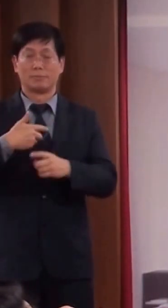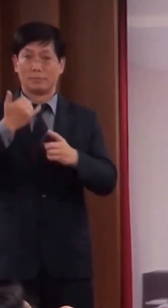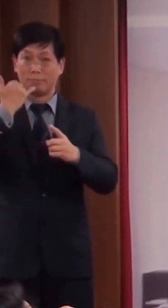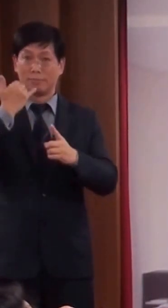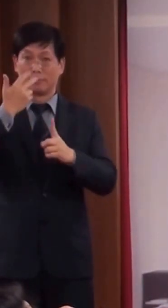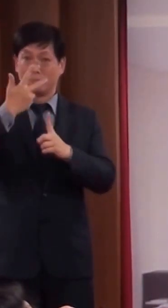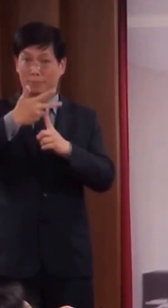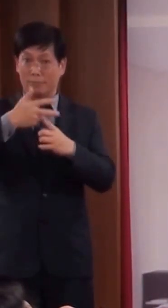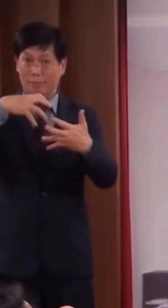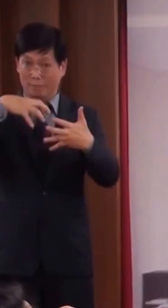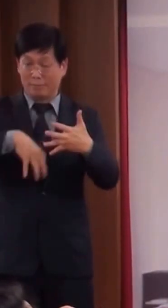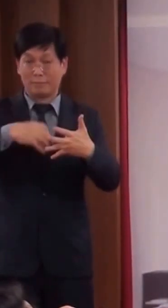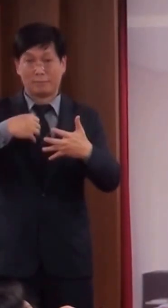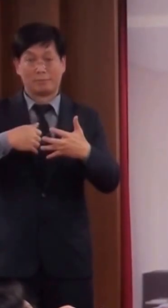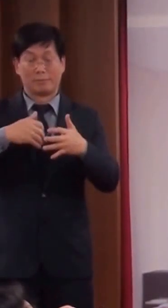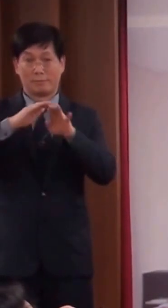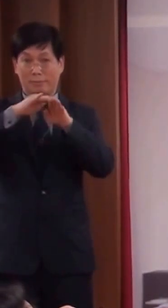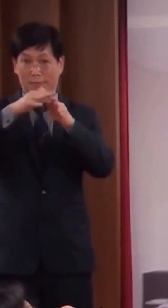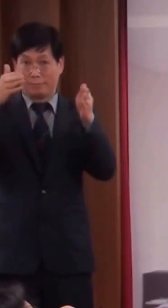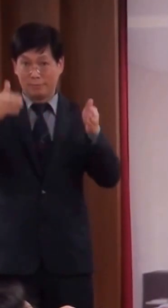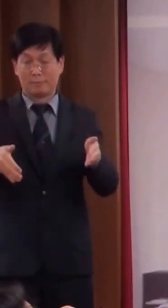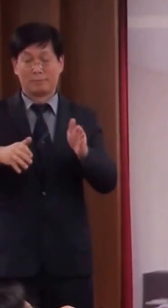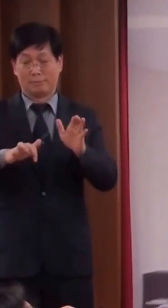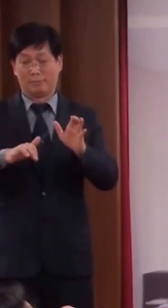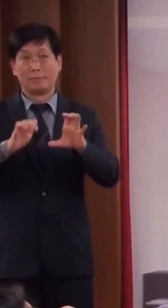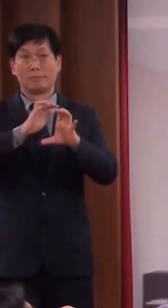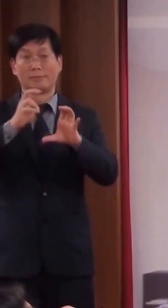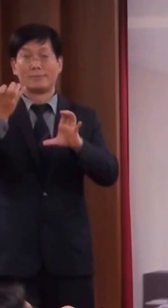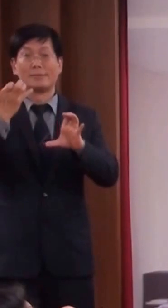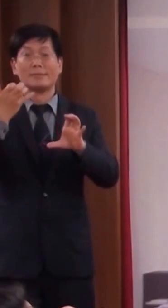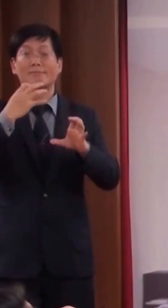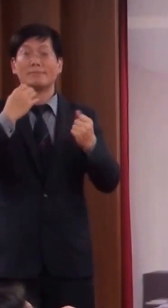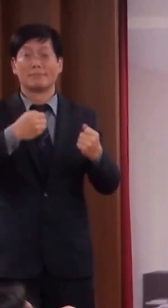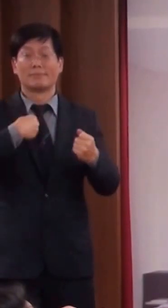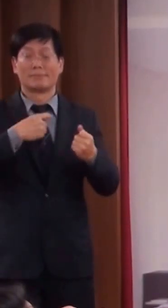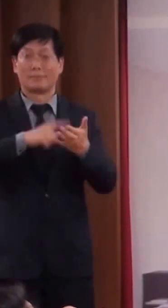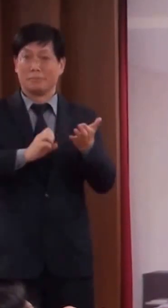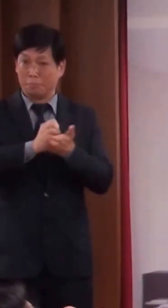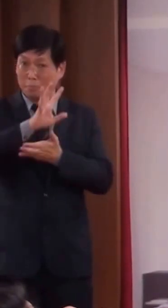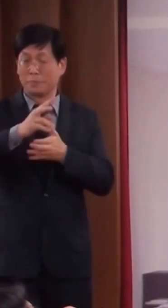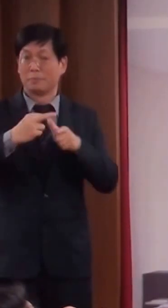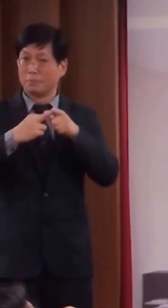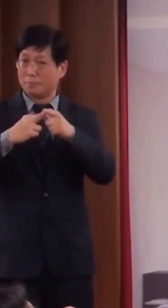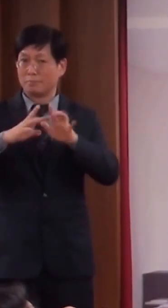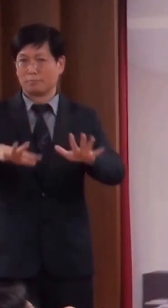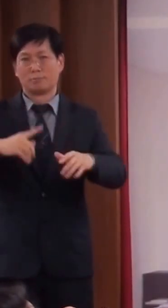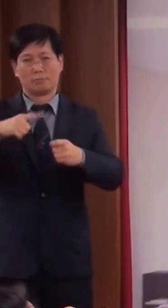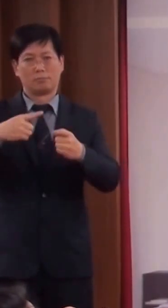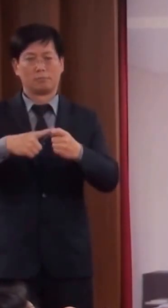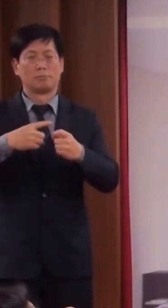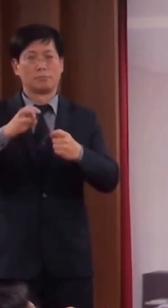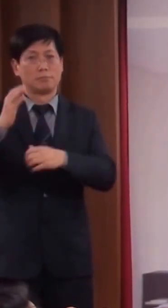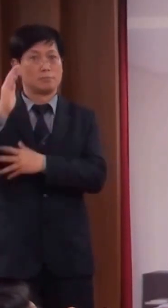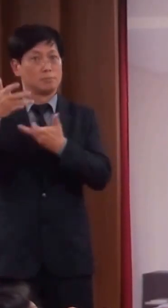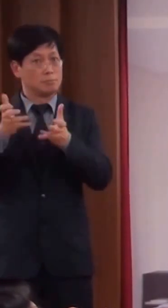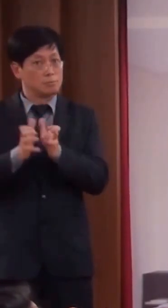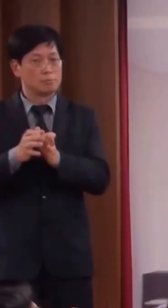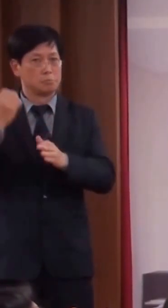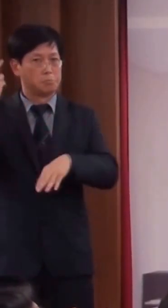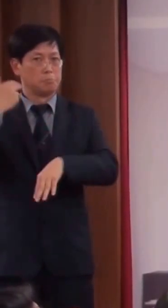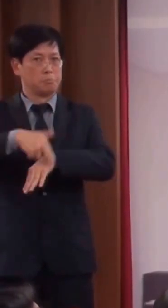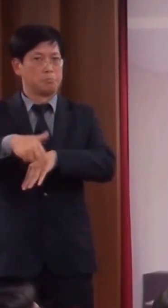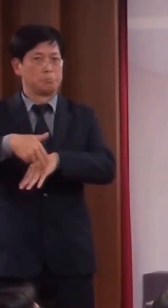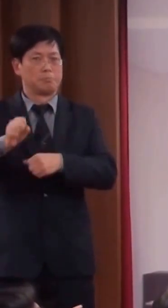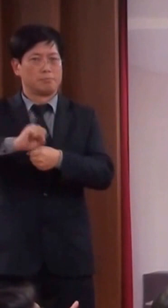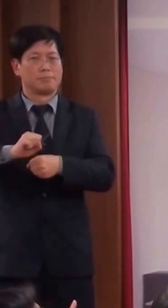多媒体资讯机查缴税，就是我们刚才在做简报呢。今年呢，我们财政部特别新增